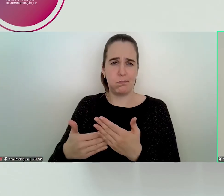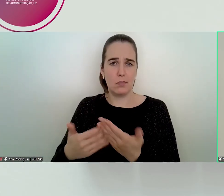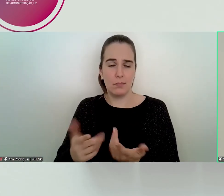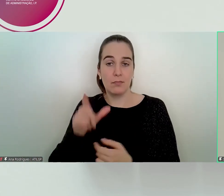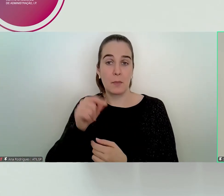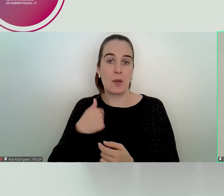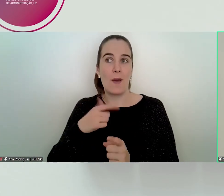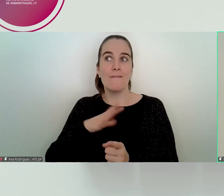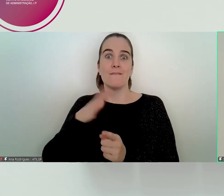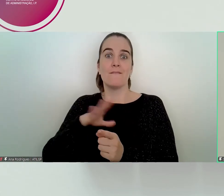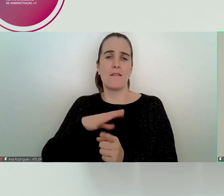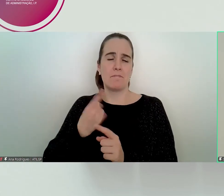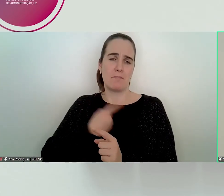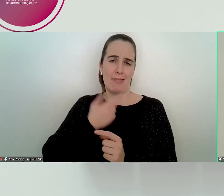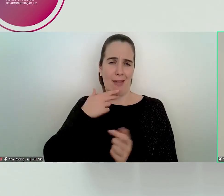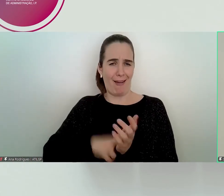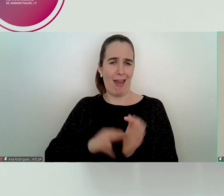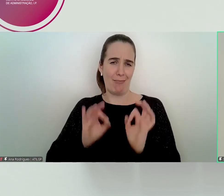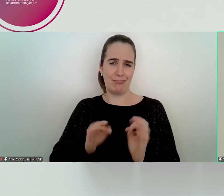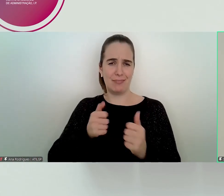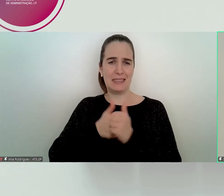também está, de alguma forma, dependente